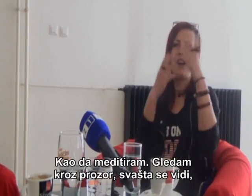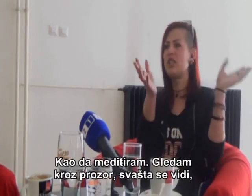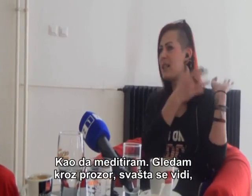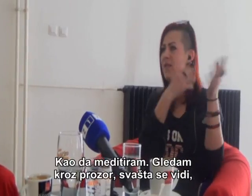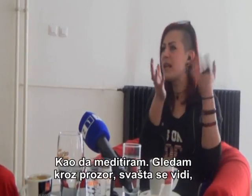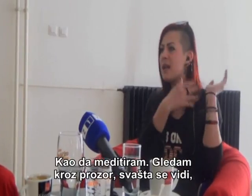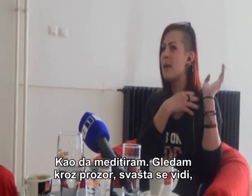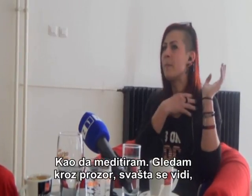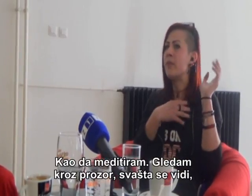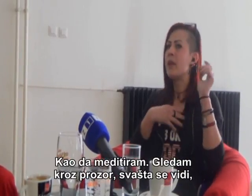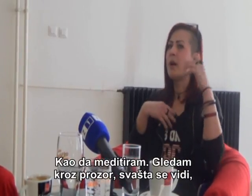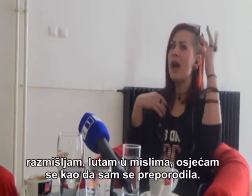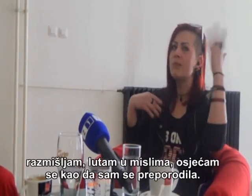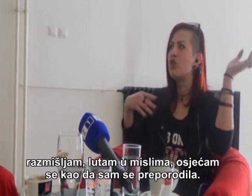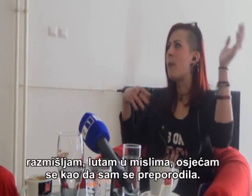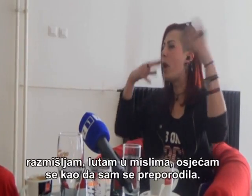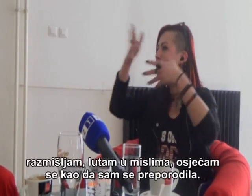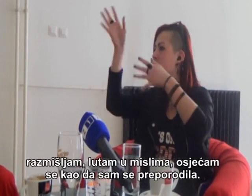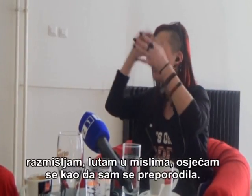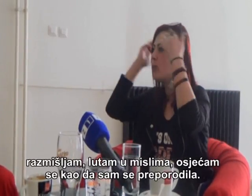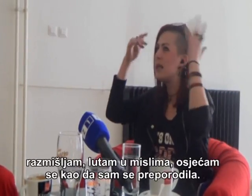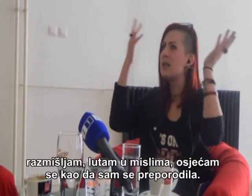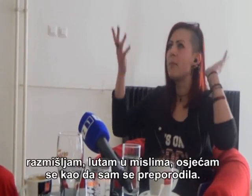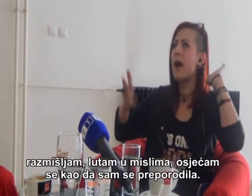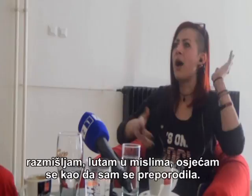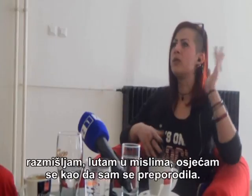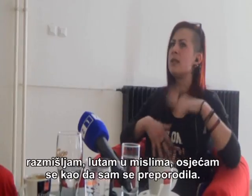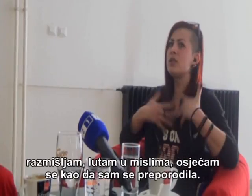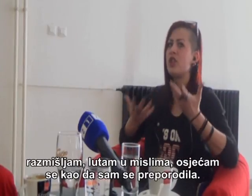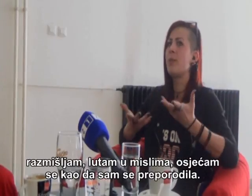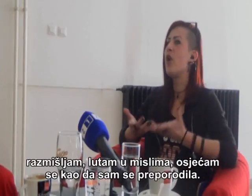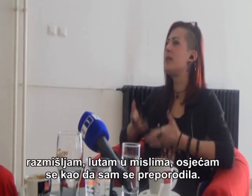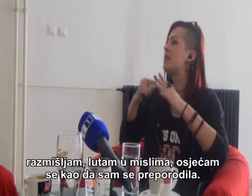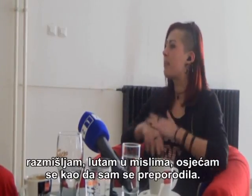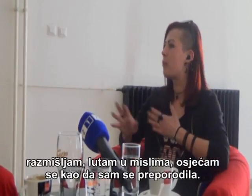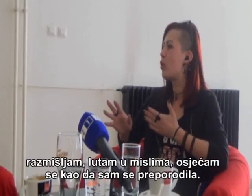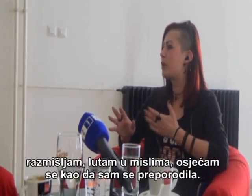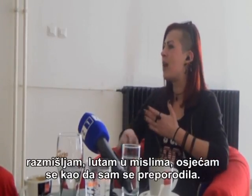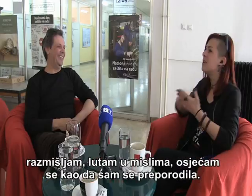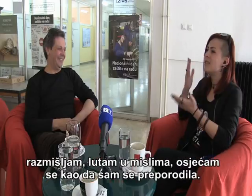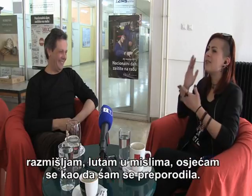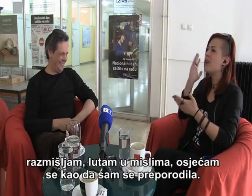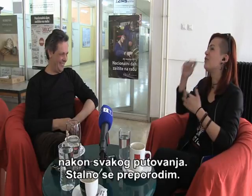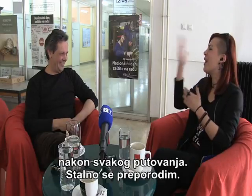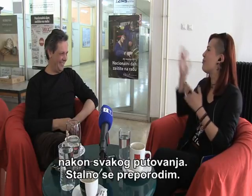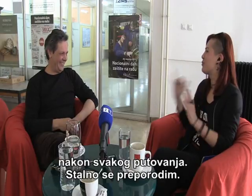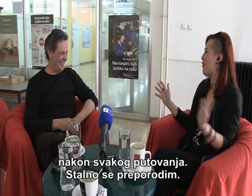svašta se vidi, pa razmišljam, pa lutam u mislima, oto se otišam kao da se prebrodila. Nakon svakog